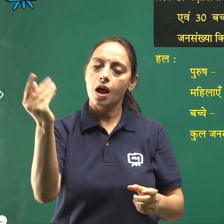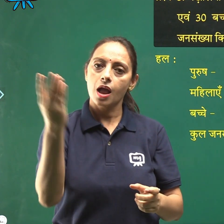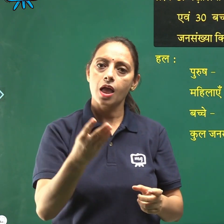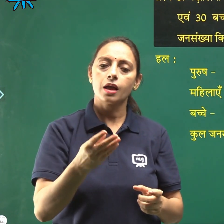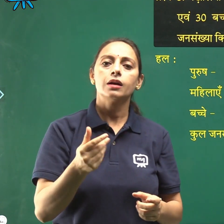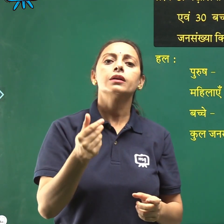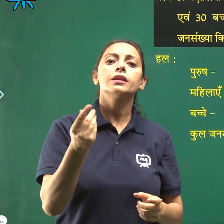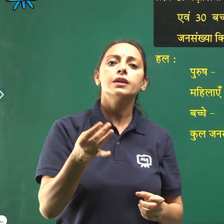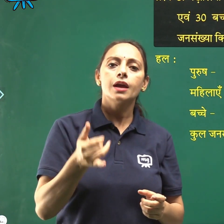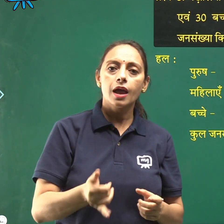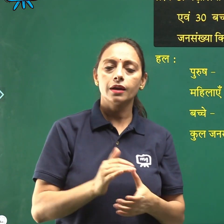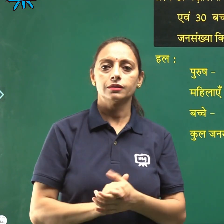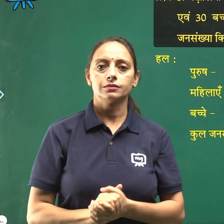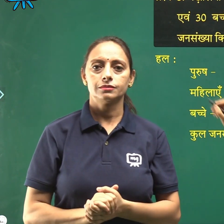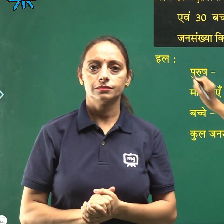कितनी है?